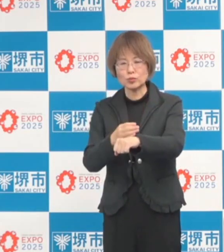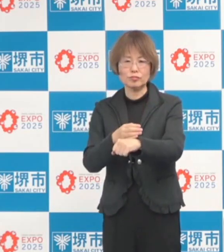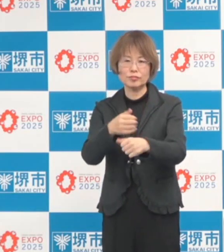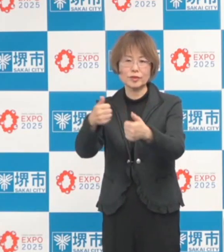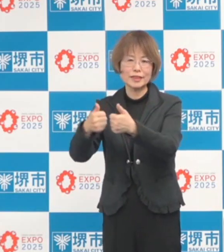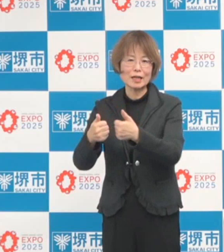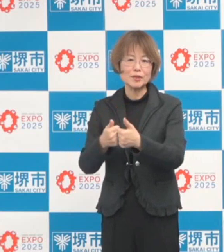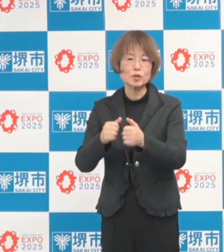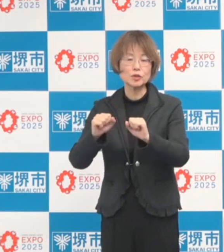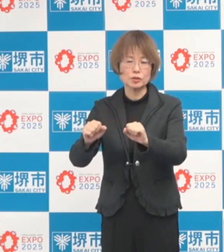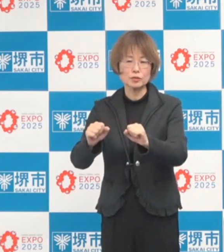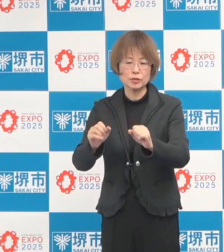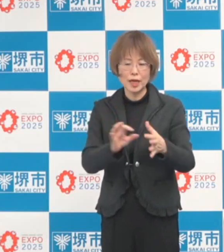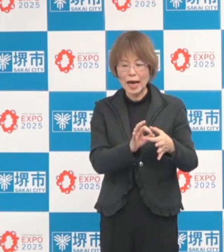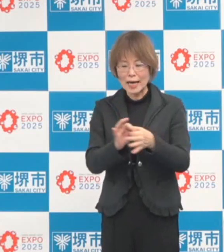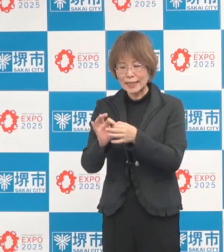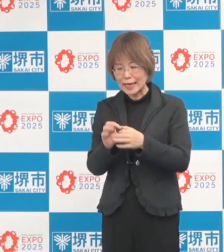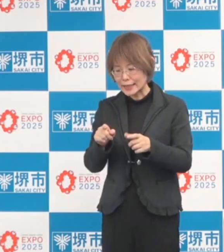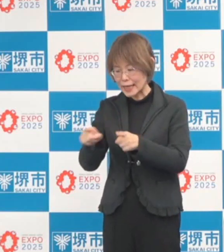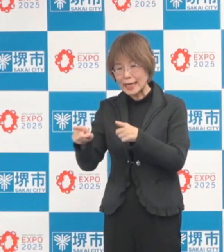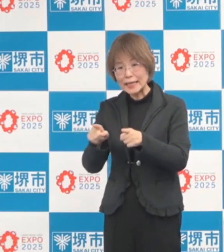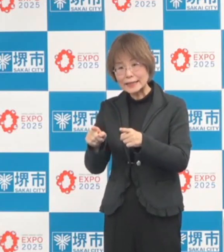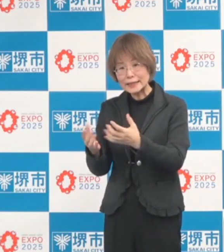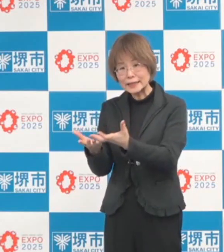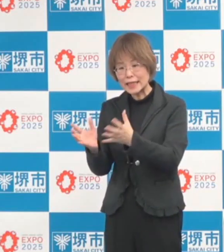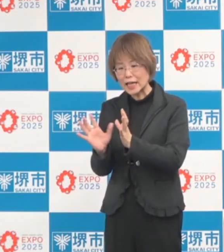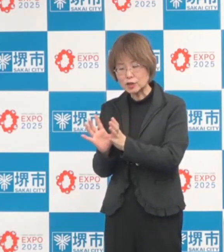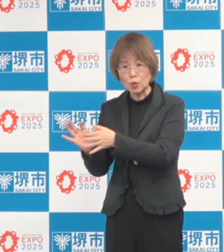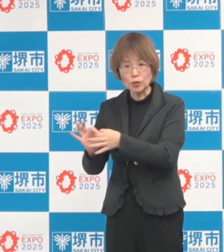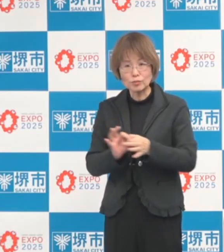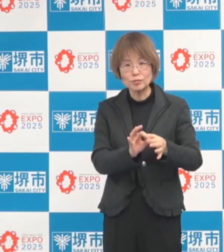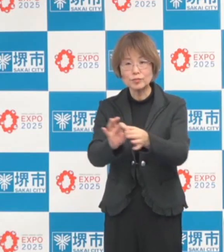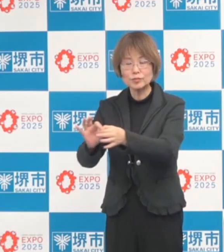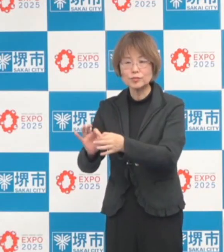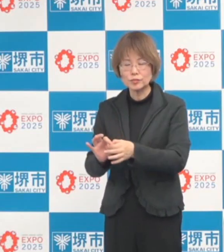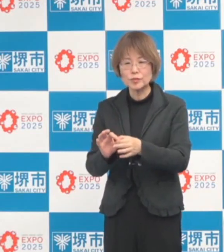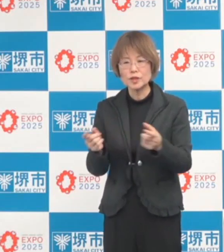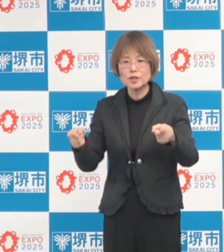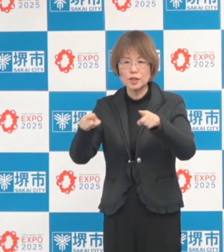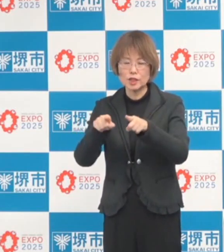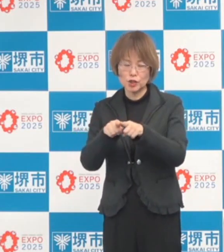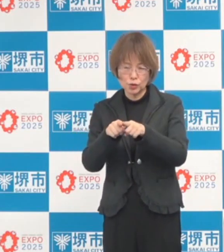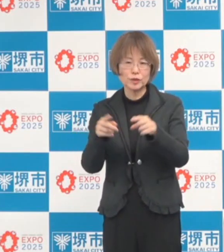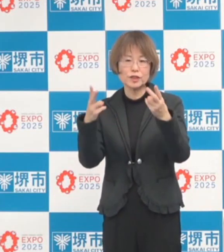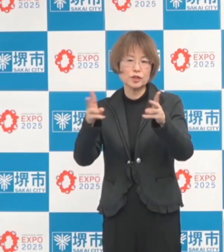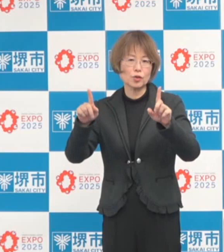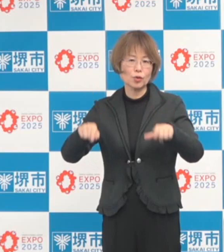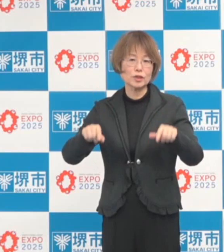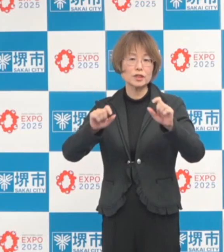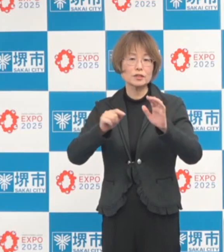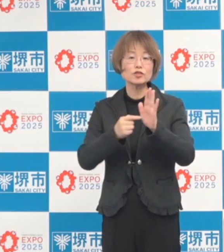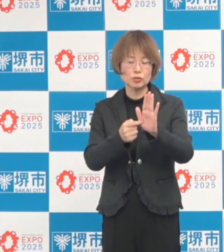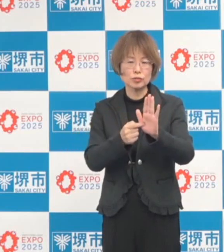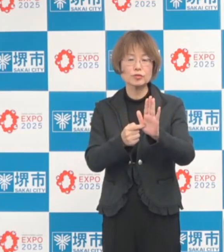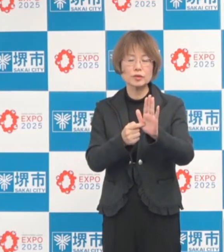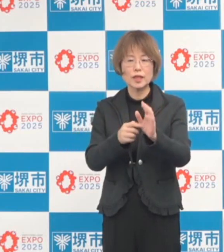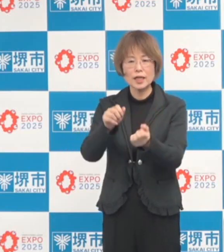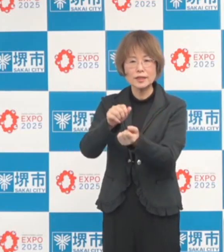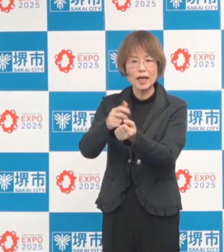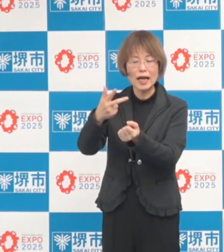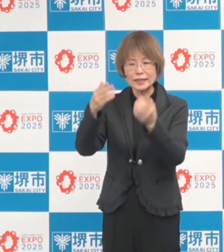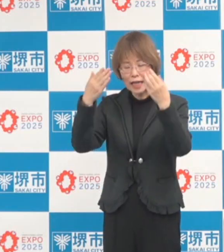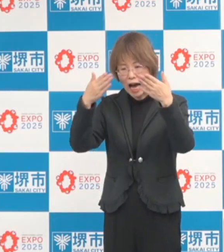係自治体と連携をいたしまして、共同イベントを行ったり、堺市博物館では埴輪をテーマ